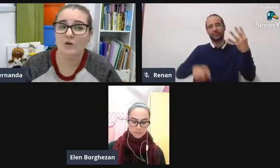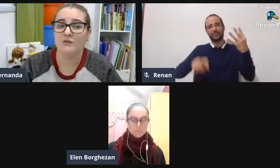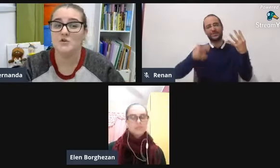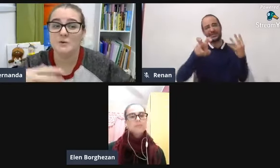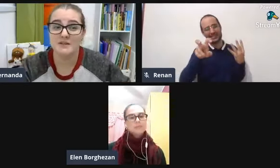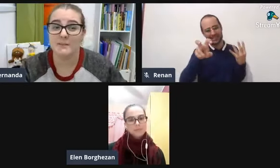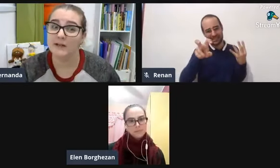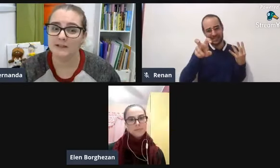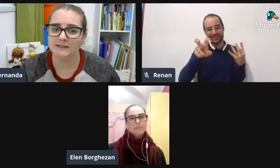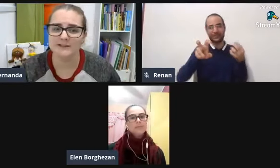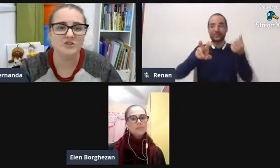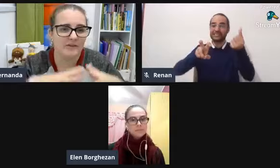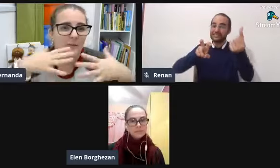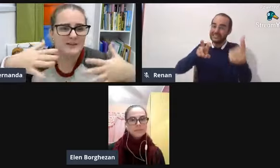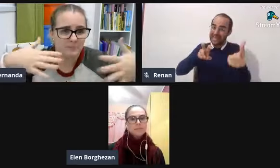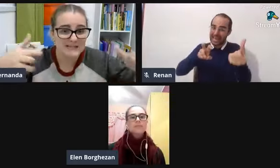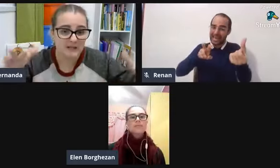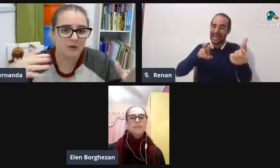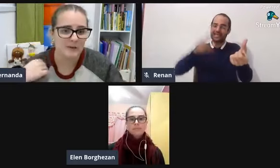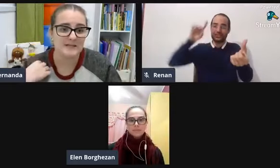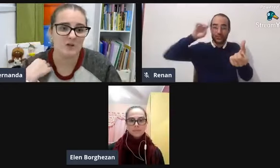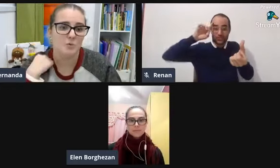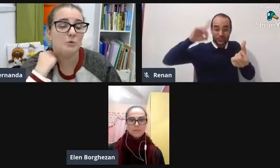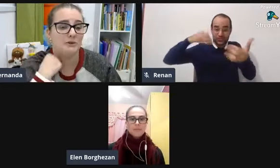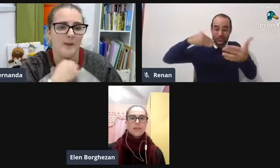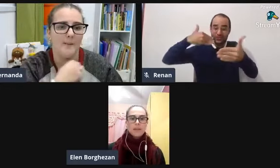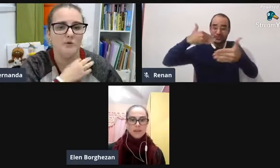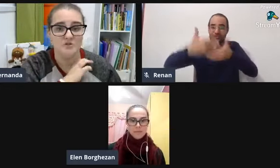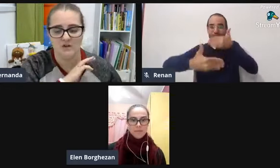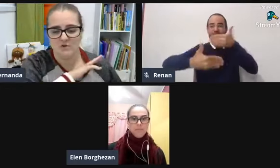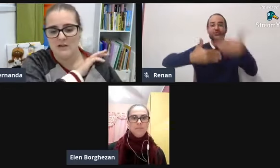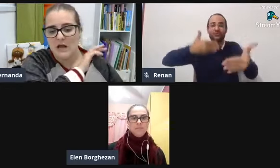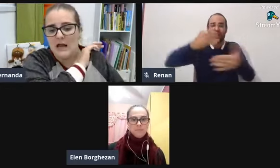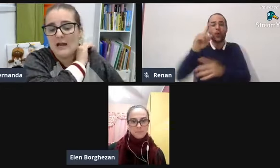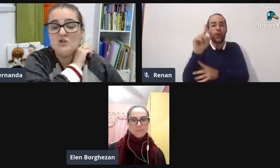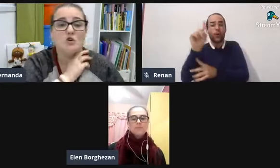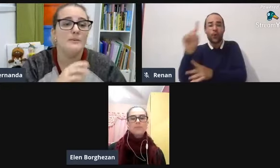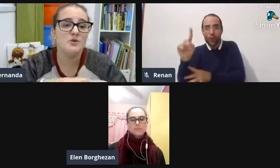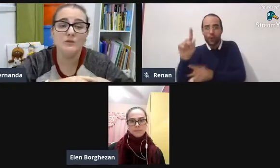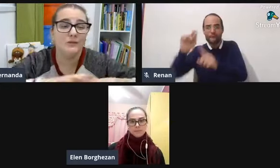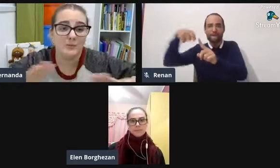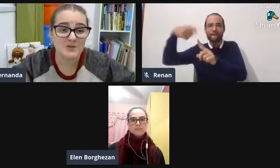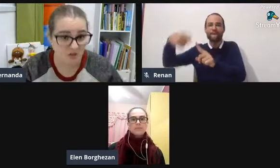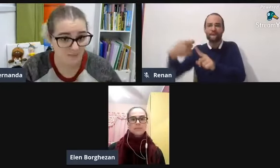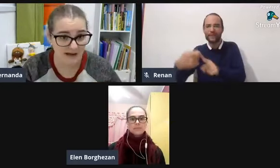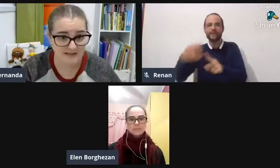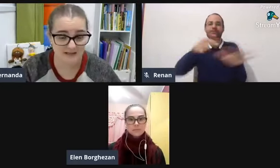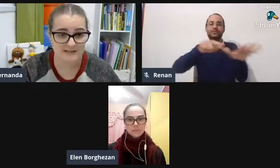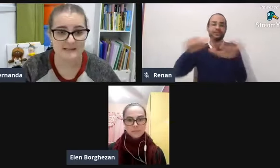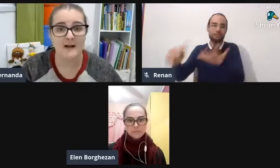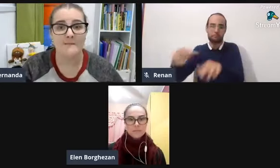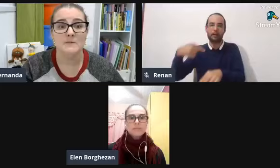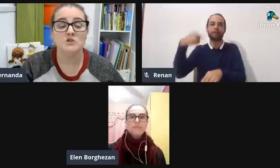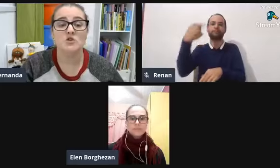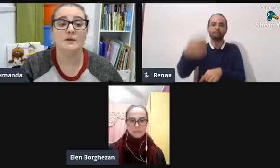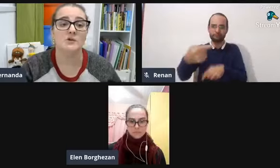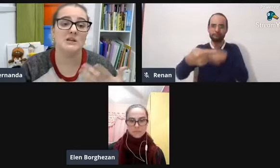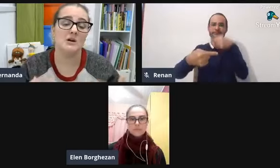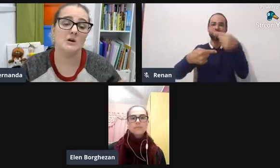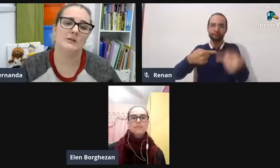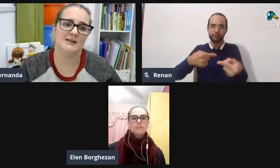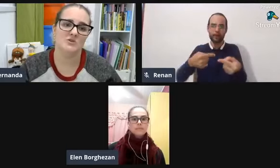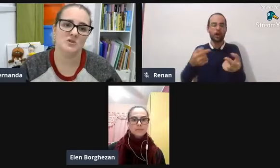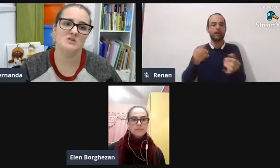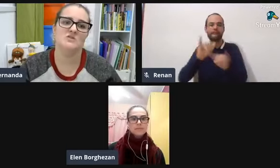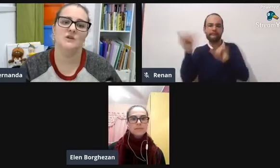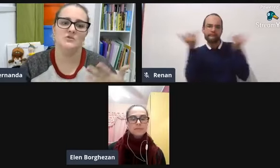dias, um vídeo por semana. A gente estava espaçando bastante o tempo dos vídeos. A gente começou com informações básicas. Só que o